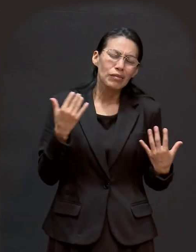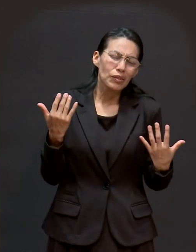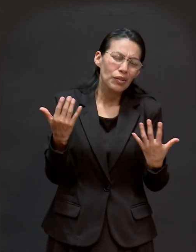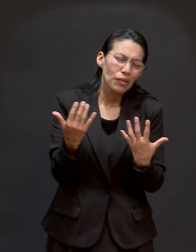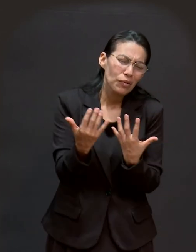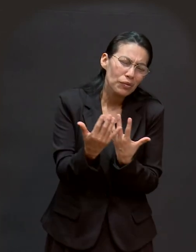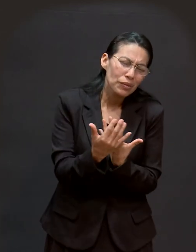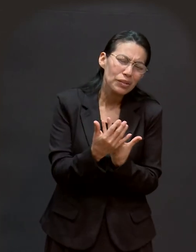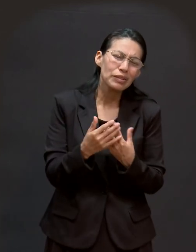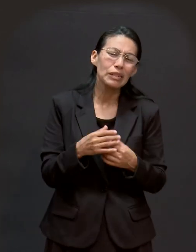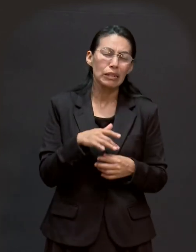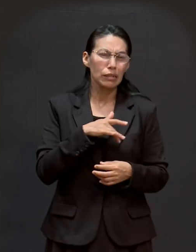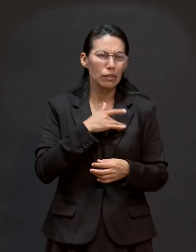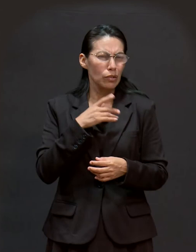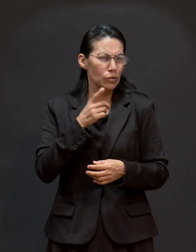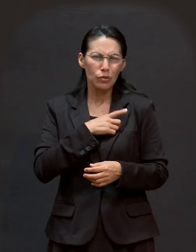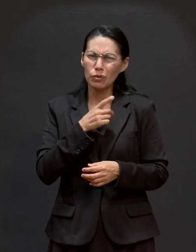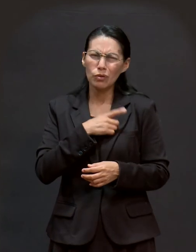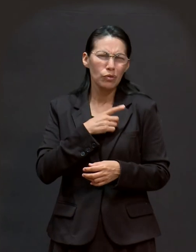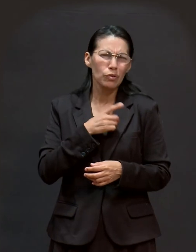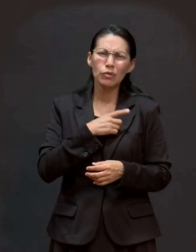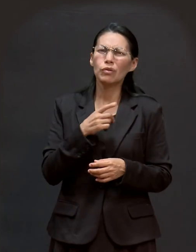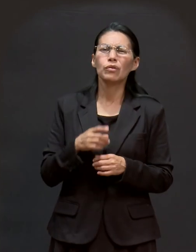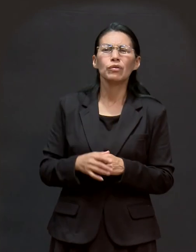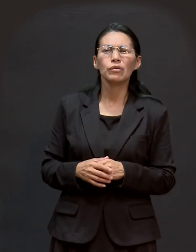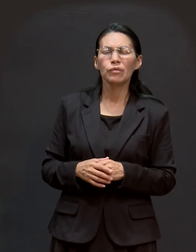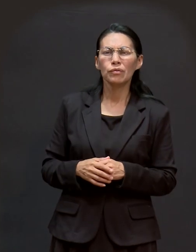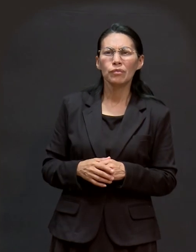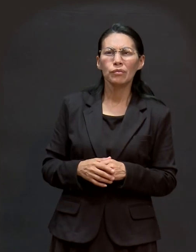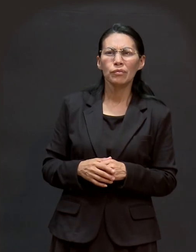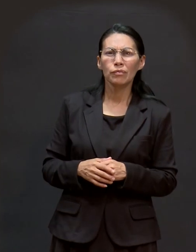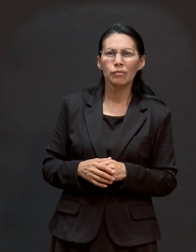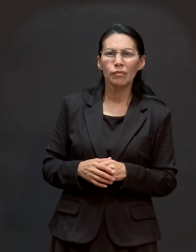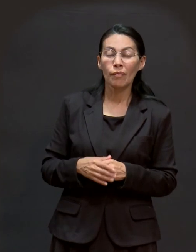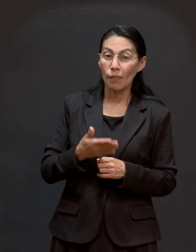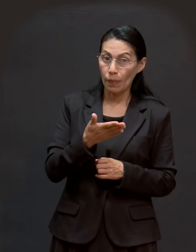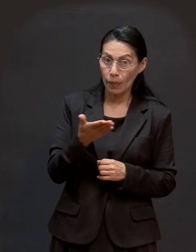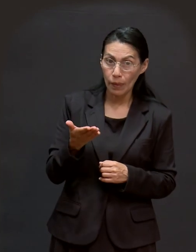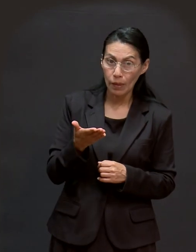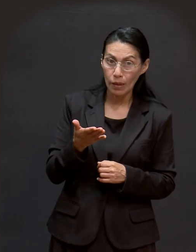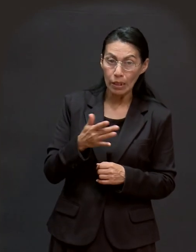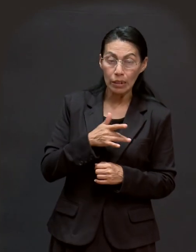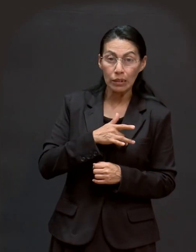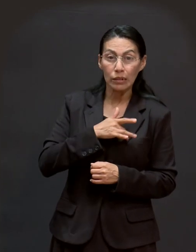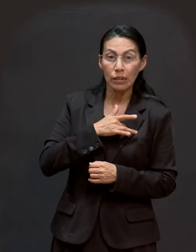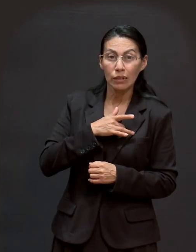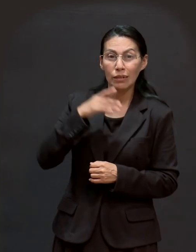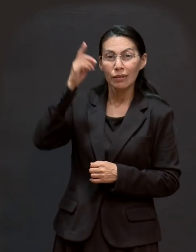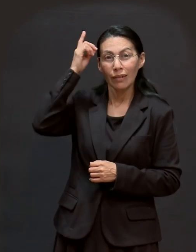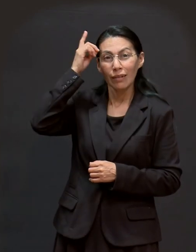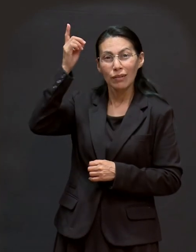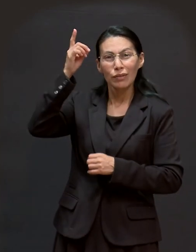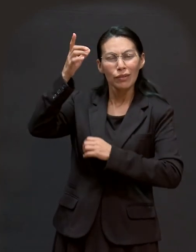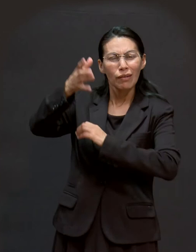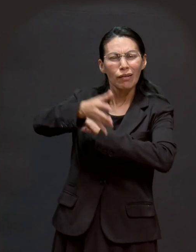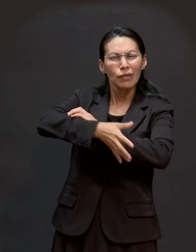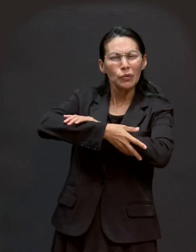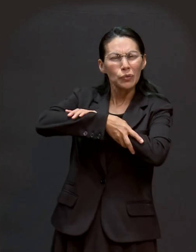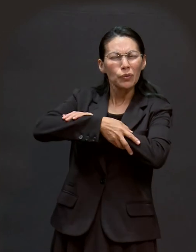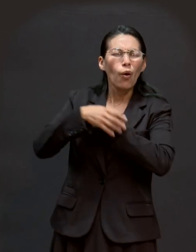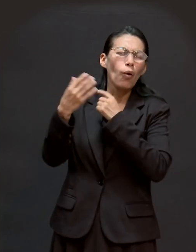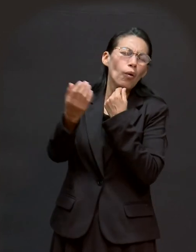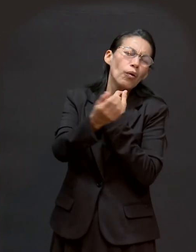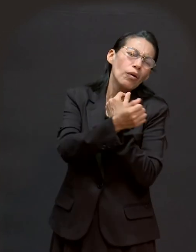y te dan ese ese calor de no estar solo sola es cuando tú sientes que el